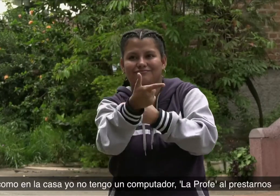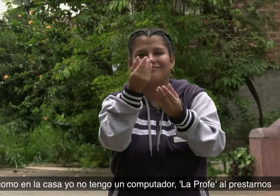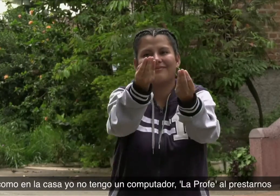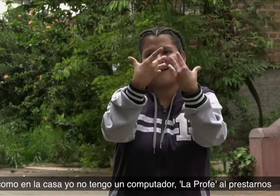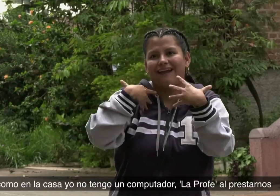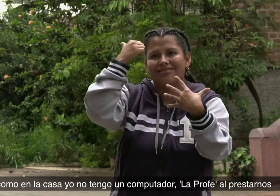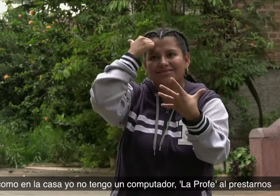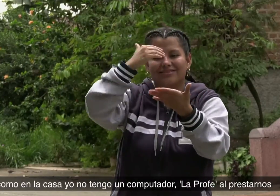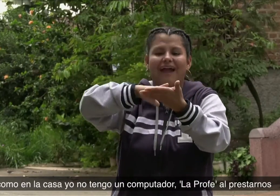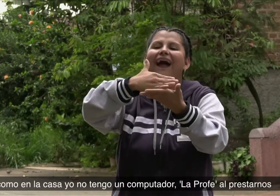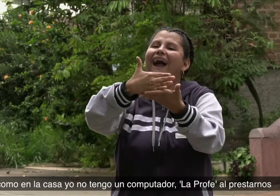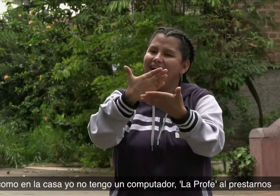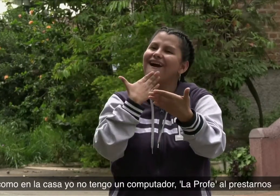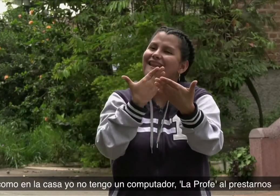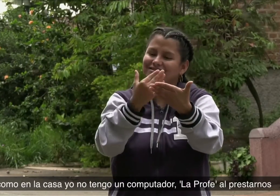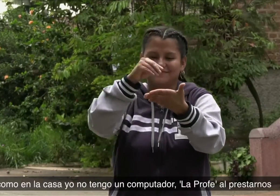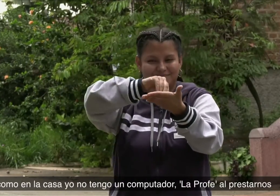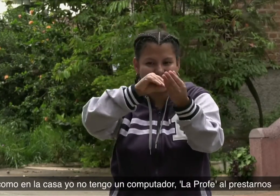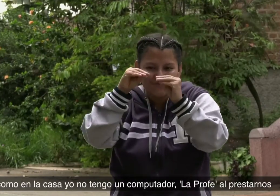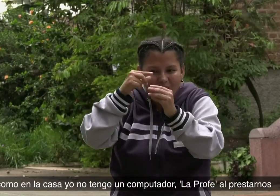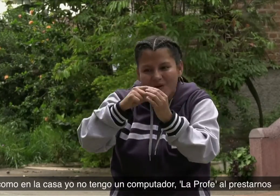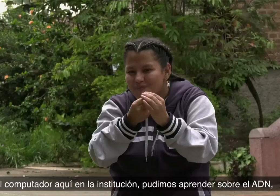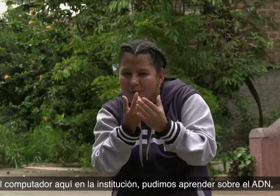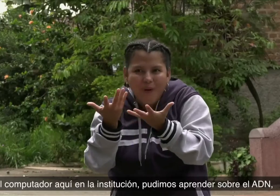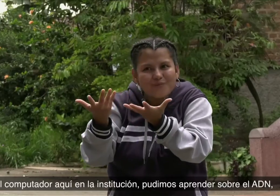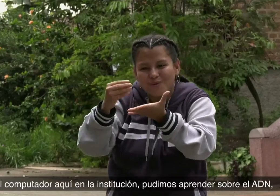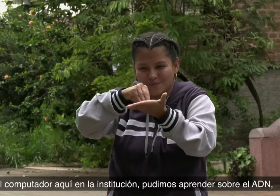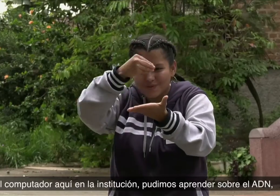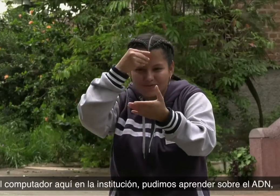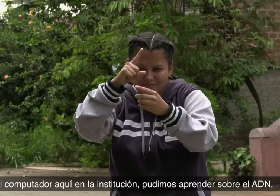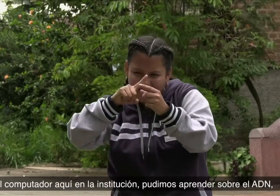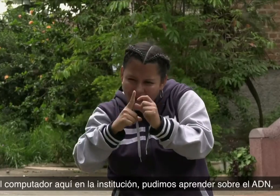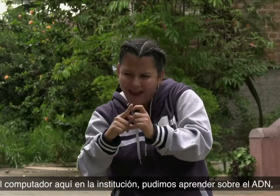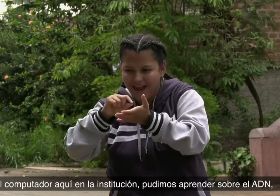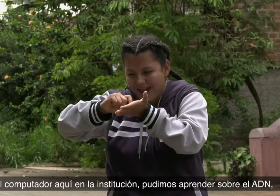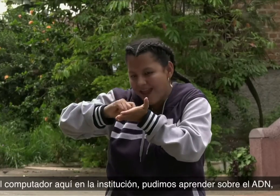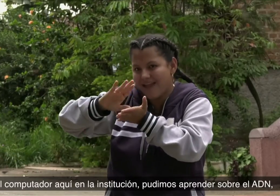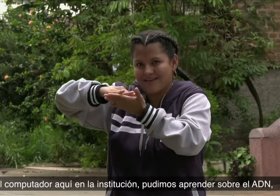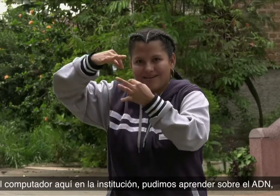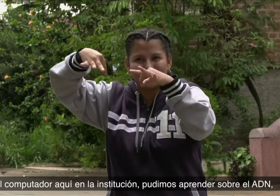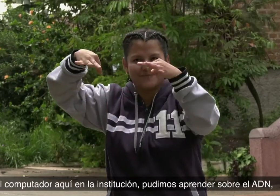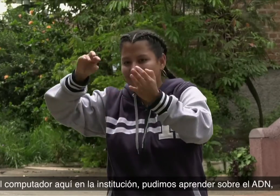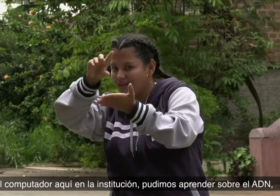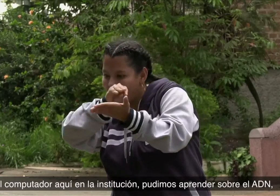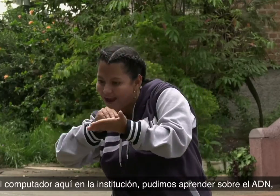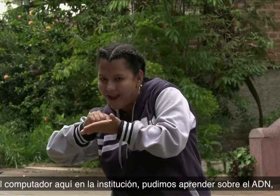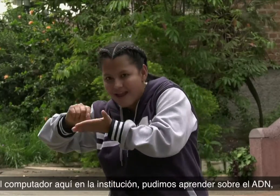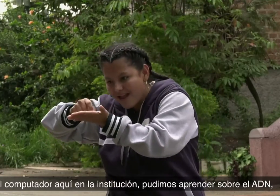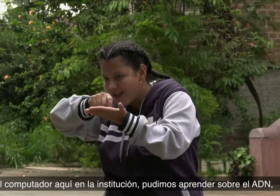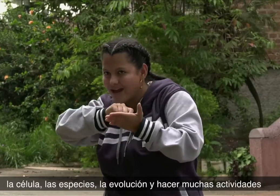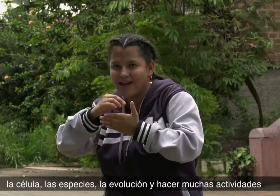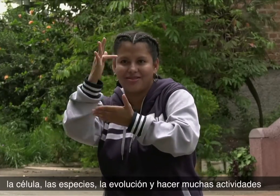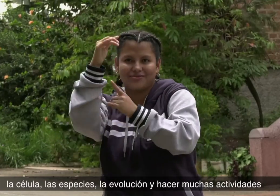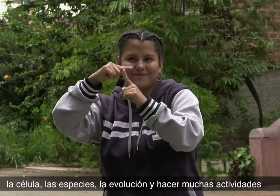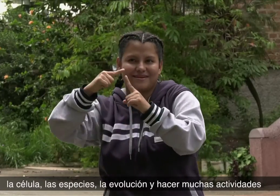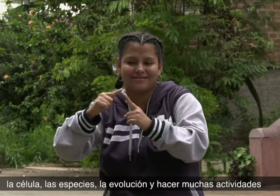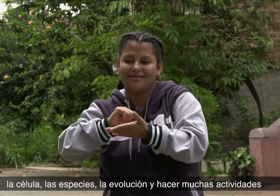casa yo no tengo un computador, la profe al prestarnos el computador aquí en la institución, pudimos aprender sobre el ADN, las células, las